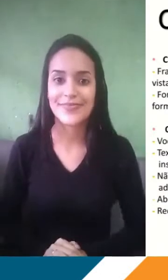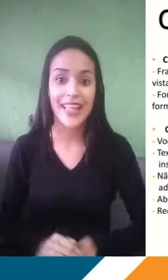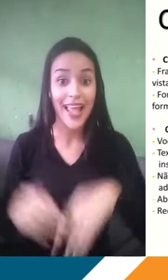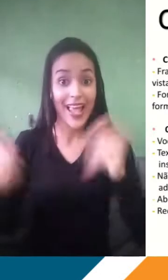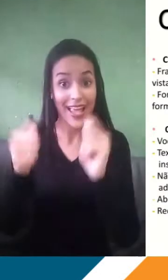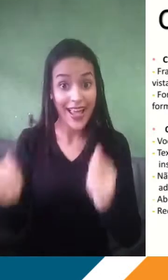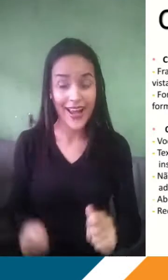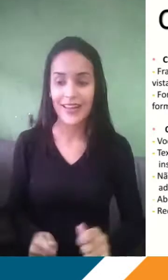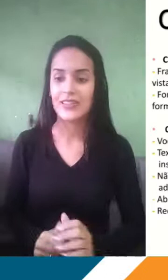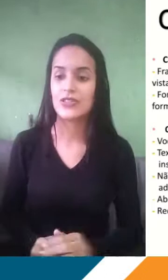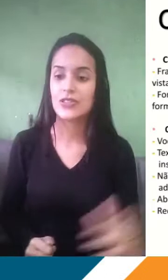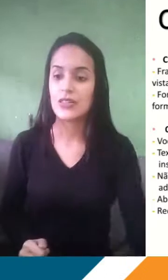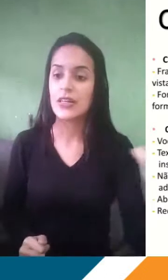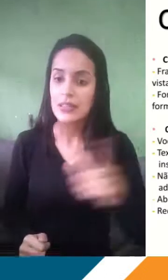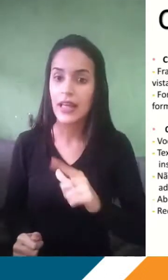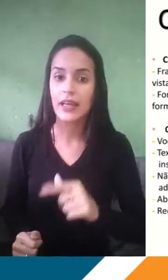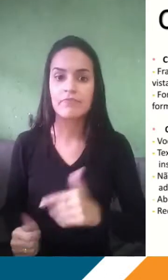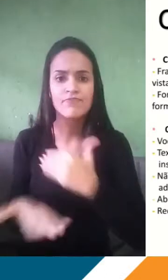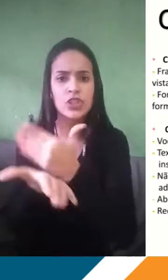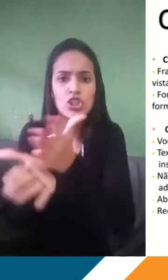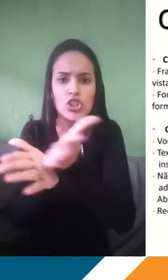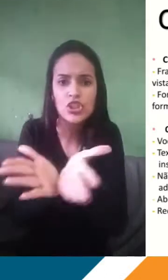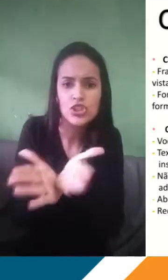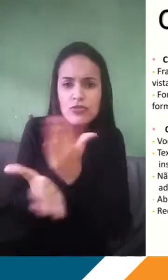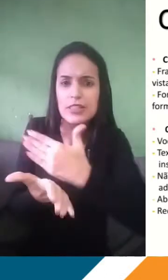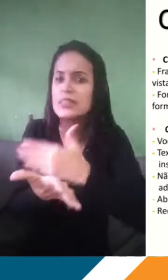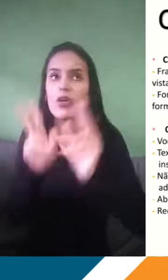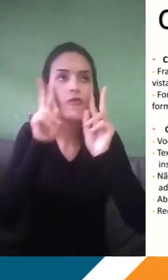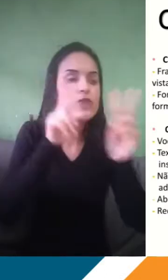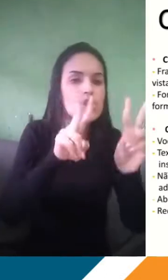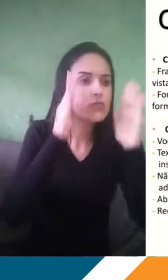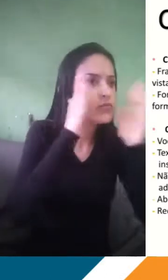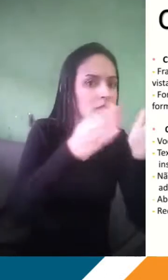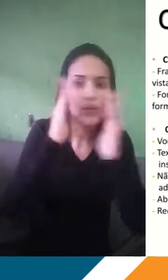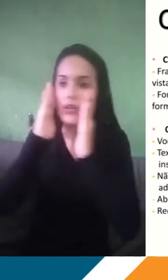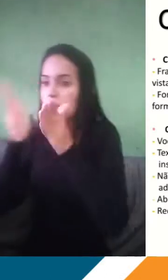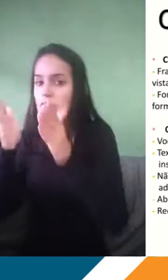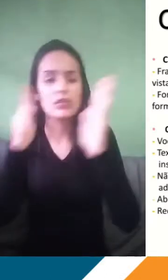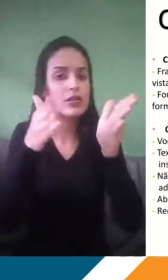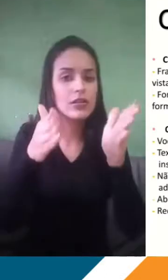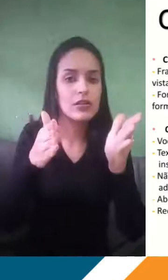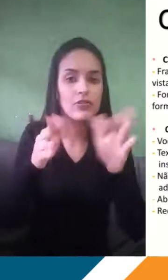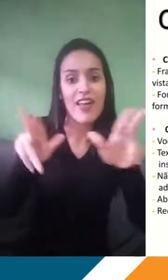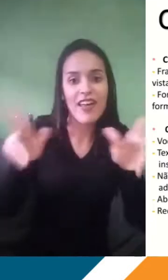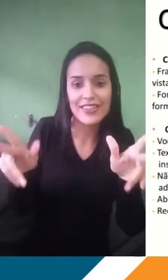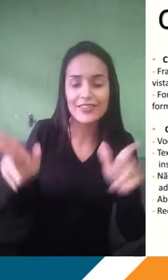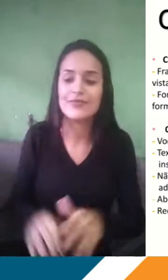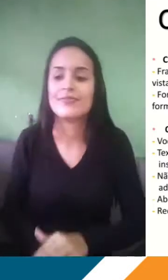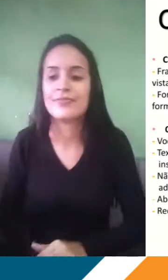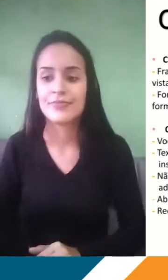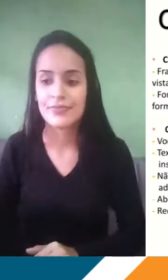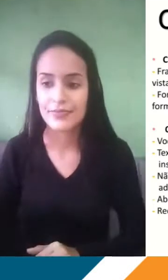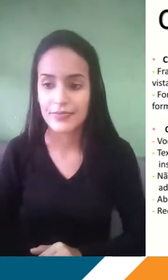como características a fragmentação e multiplicação dos pontos de vista e formas naturais